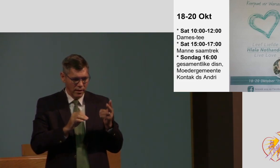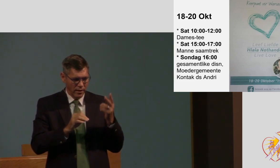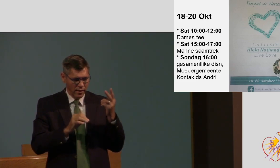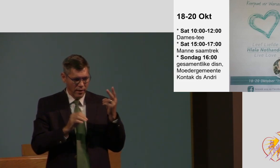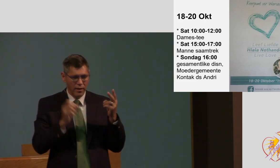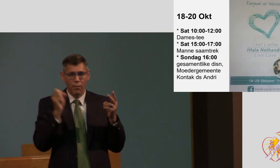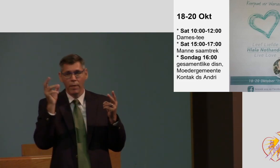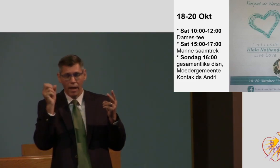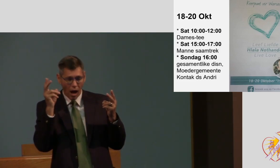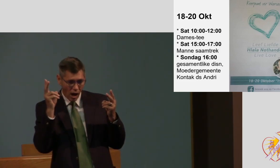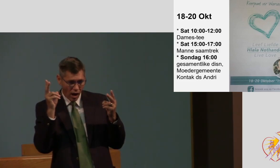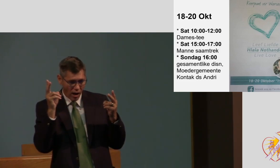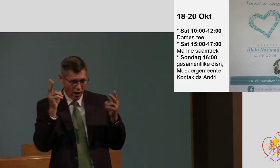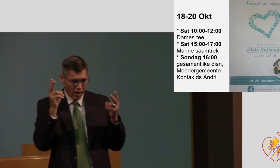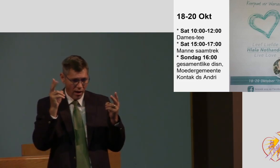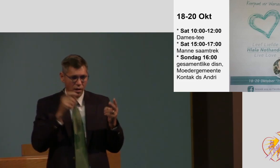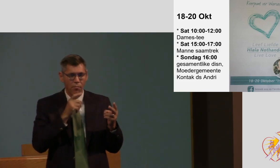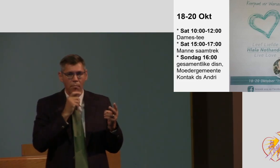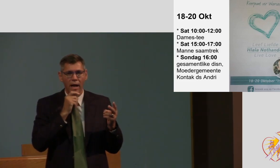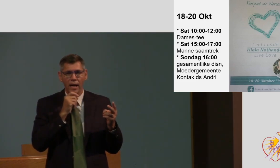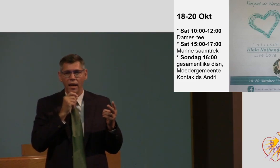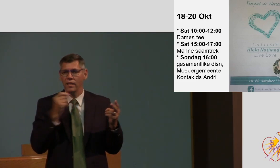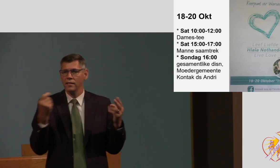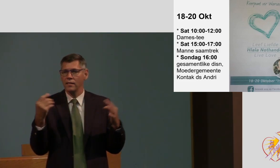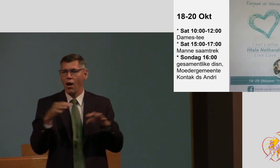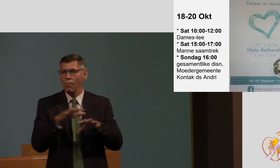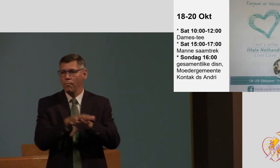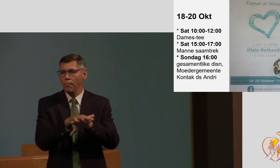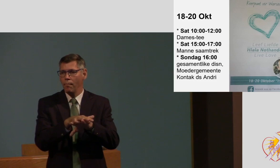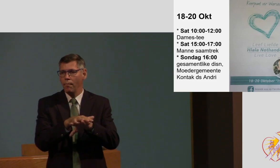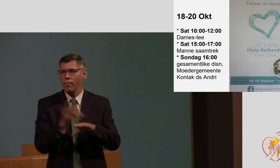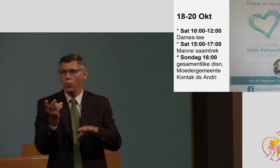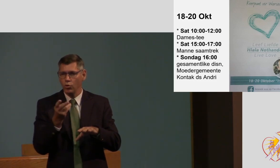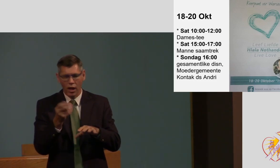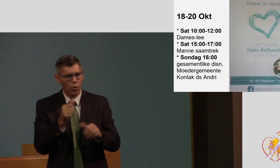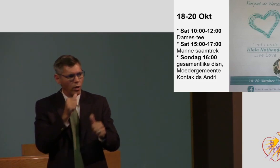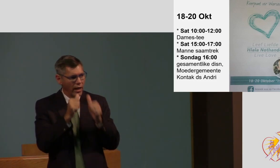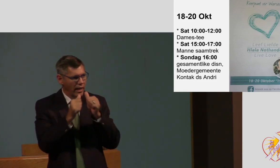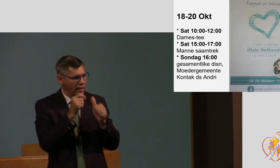Die middag, manne saam, ons gaan ook eet iets,